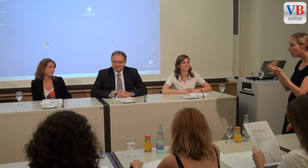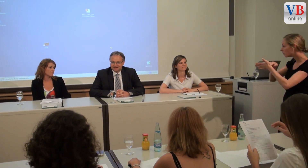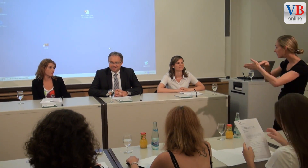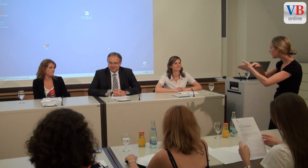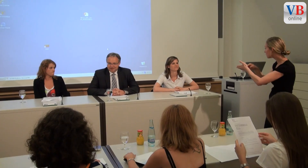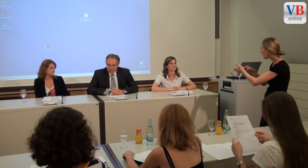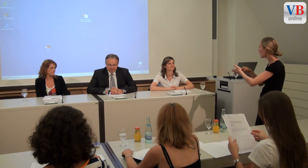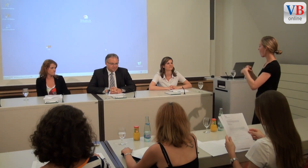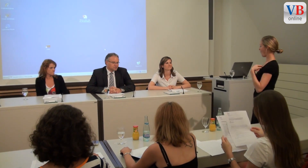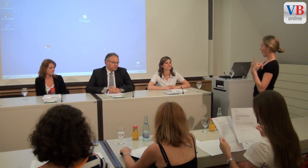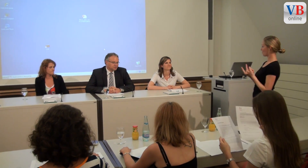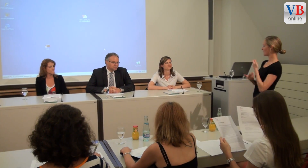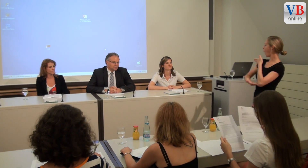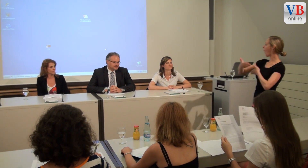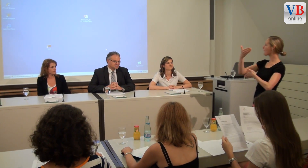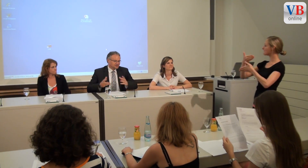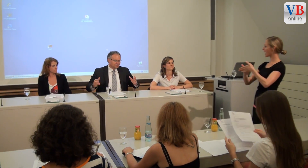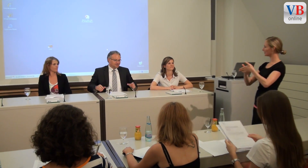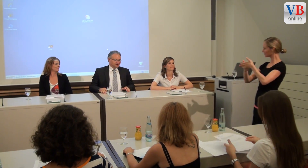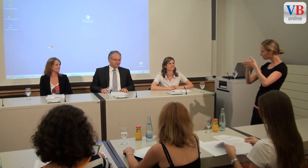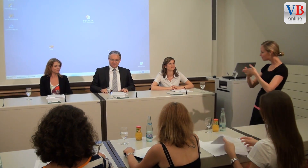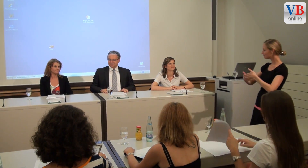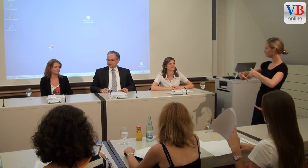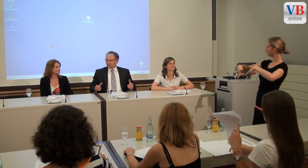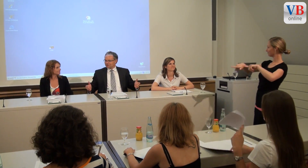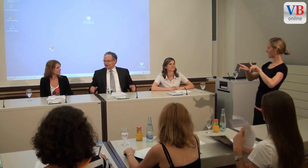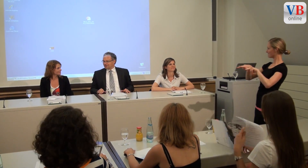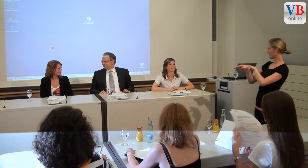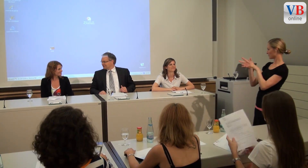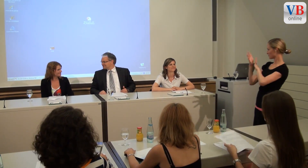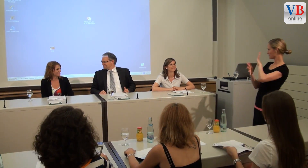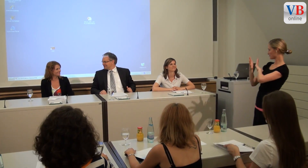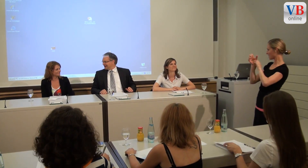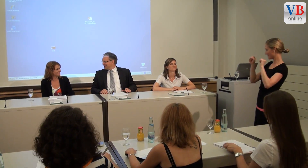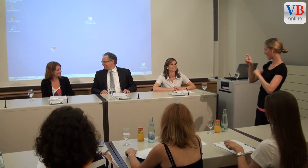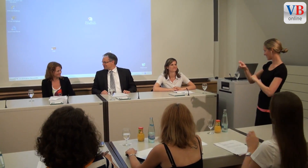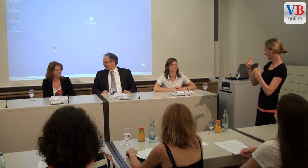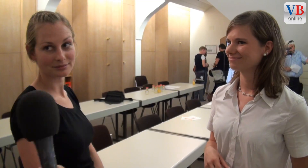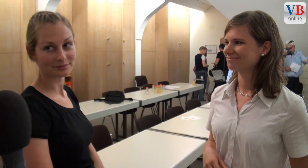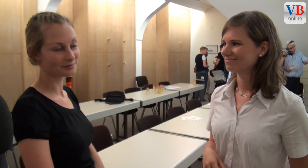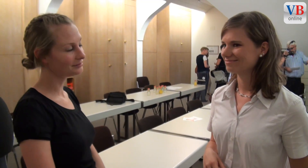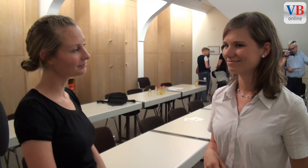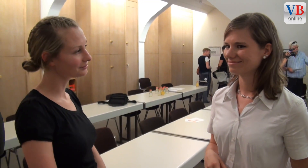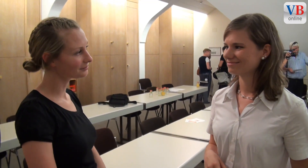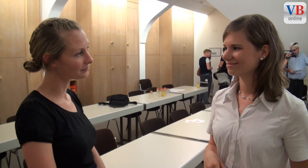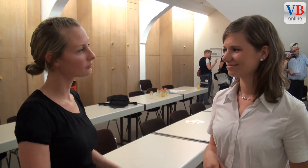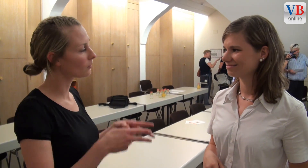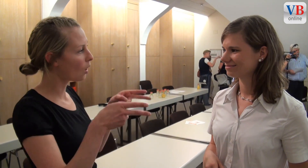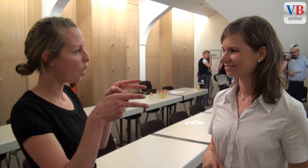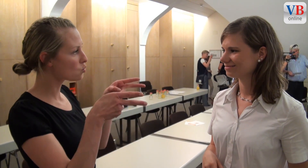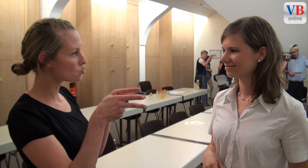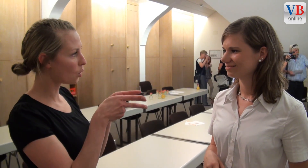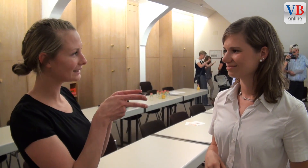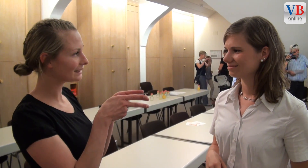wir erfahren und die Politik unterstützt uns jetzt schon. Das ist uns sehr, sehr wichtig für die Zukunft auch. Noch kurz die